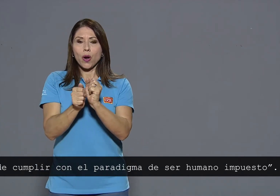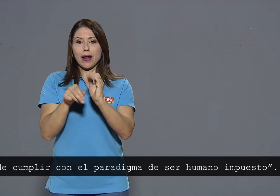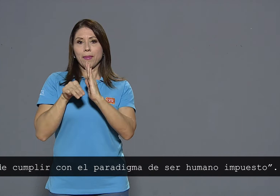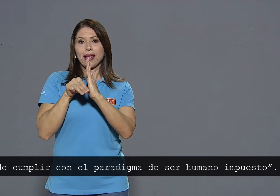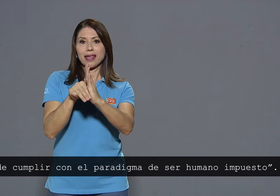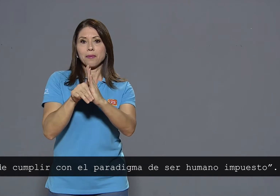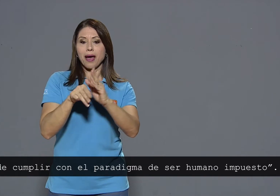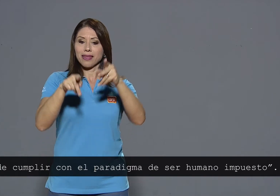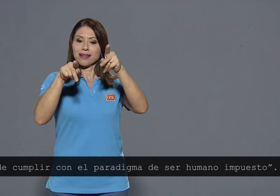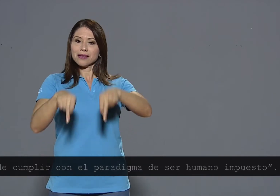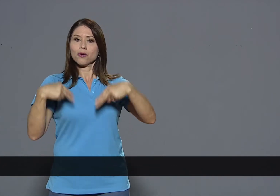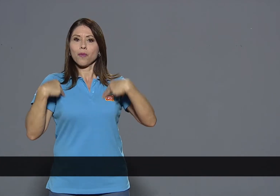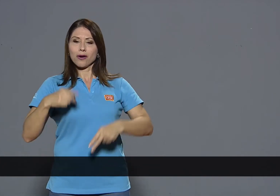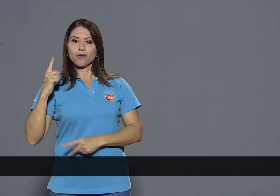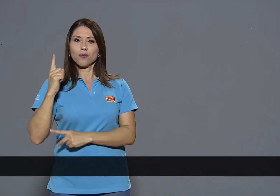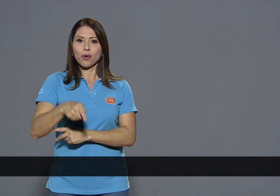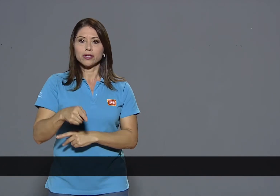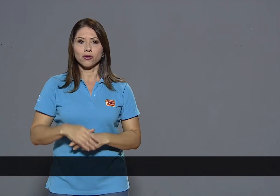impuesto.